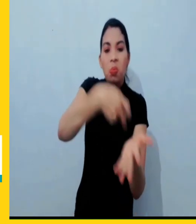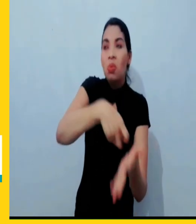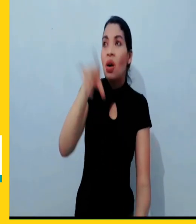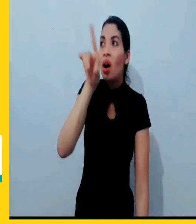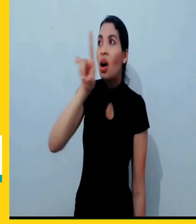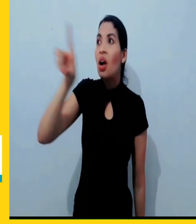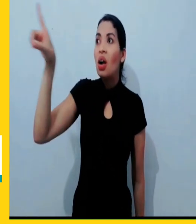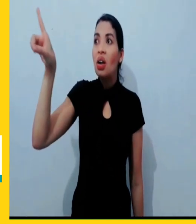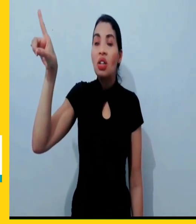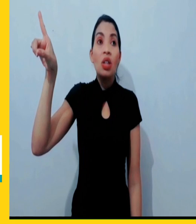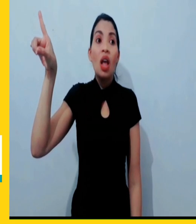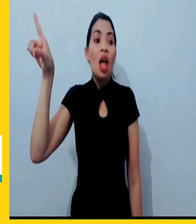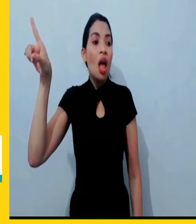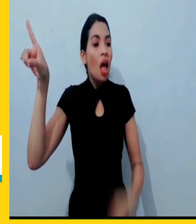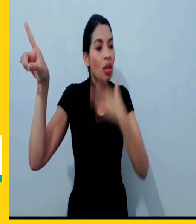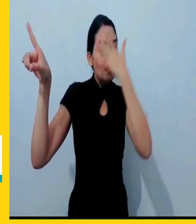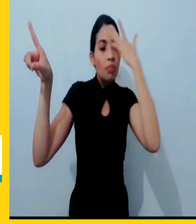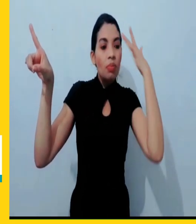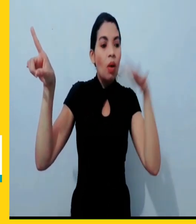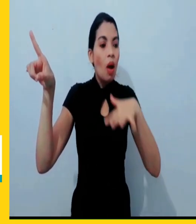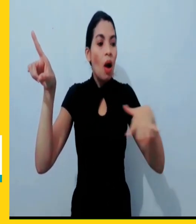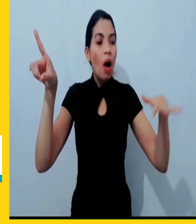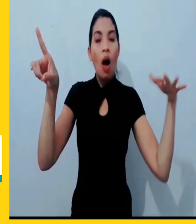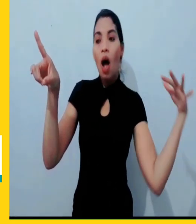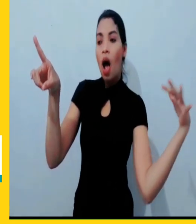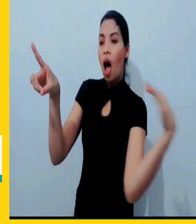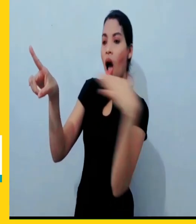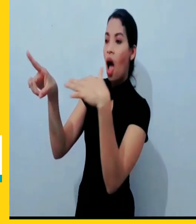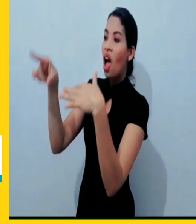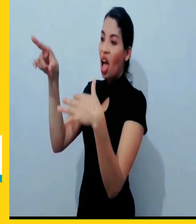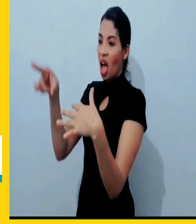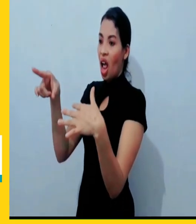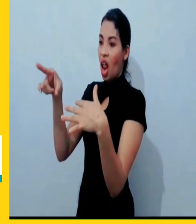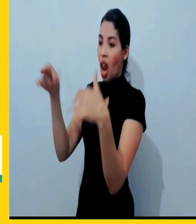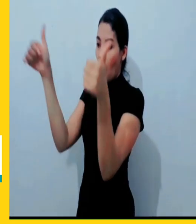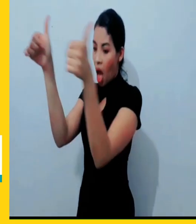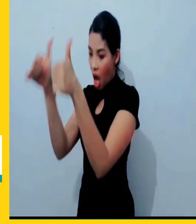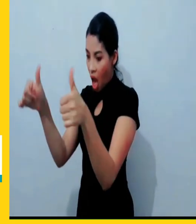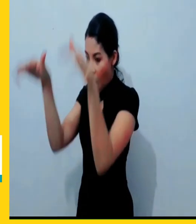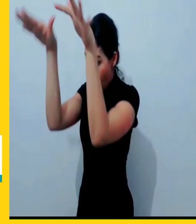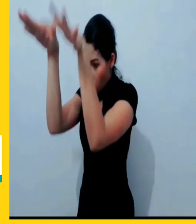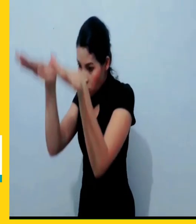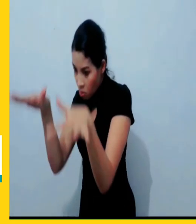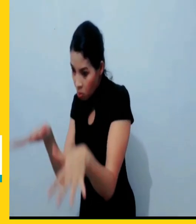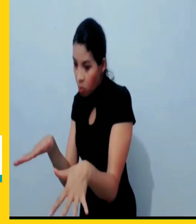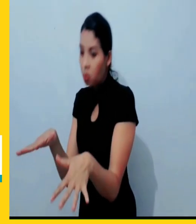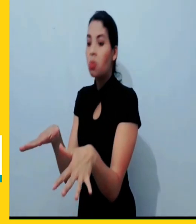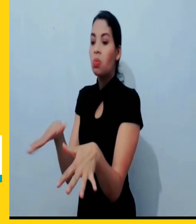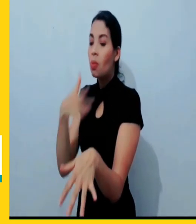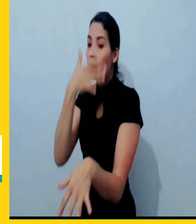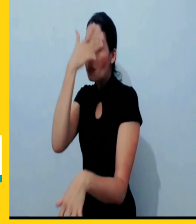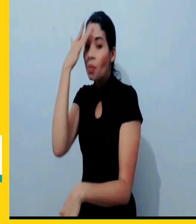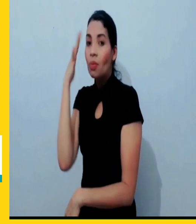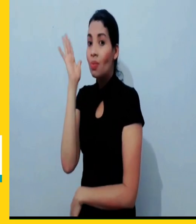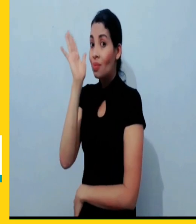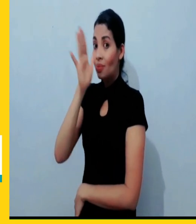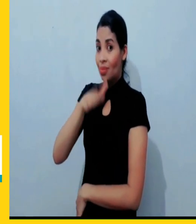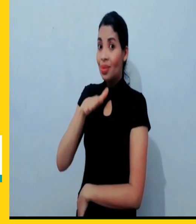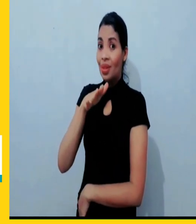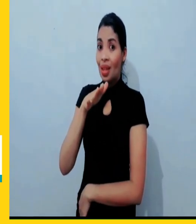Deus. Os supersticiosos viam nelas poderes especiais de feiticeiros ou